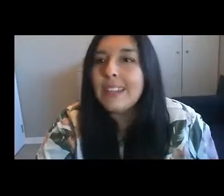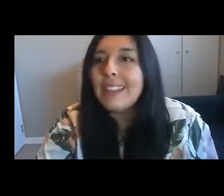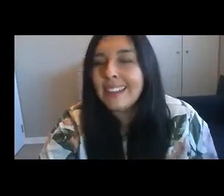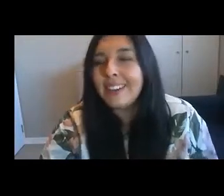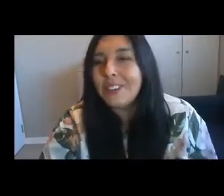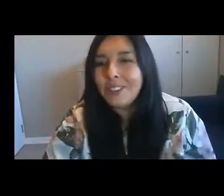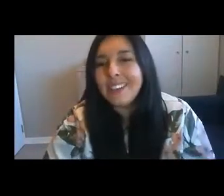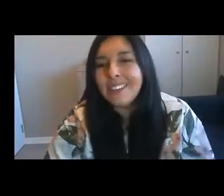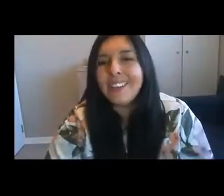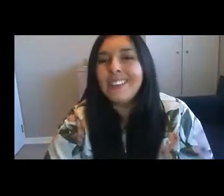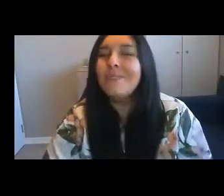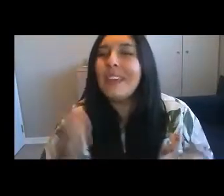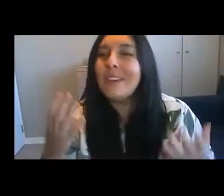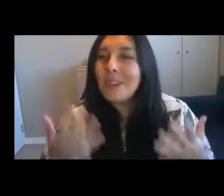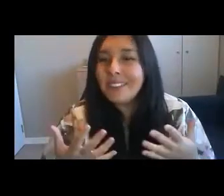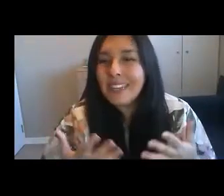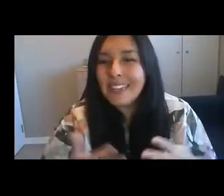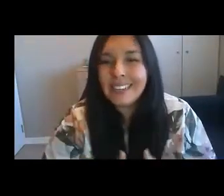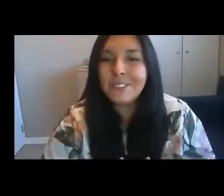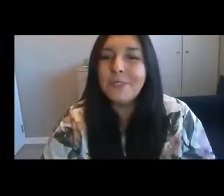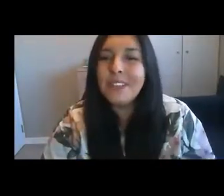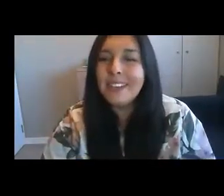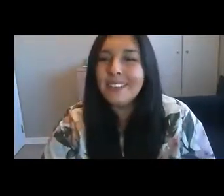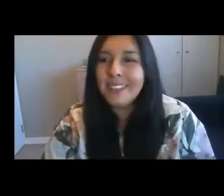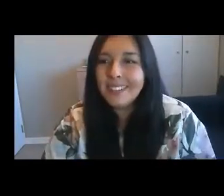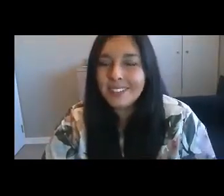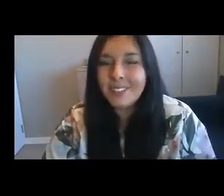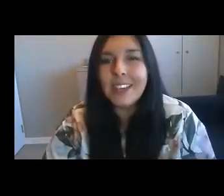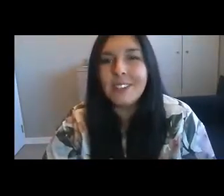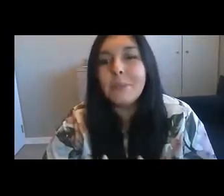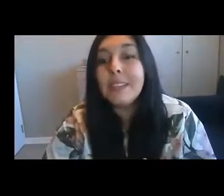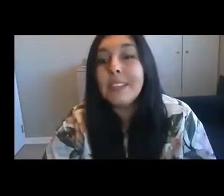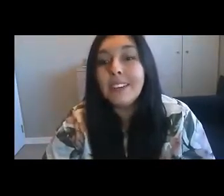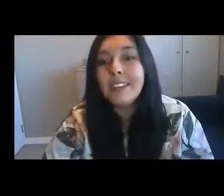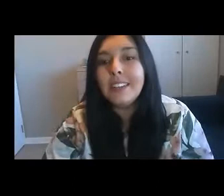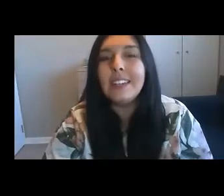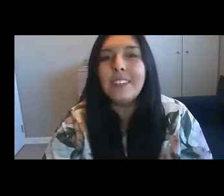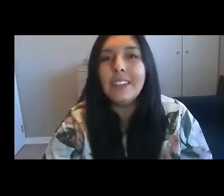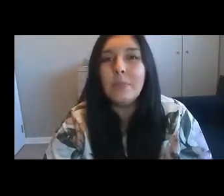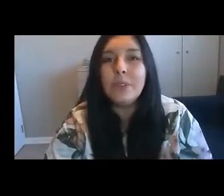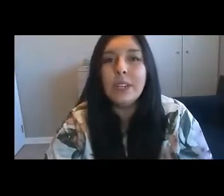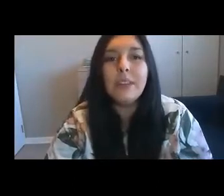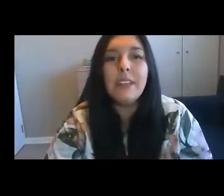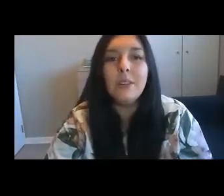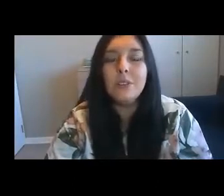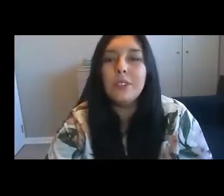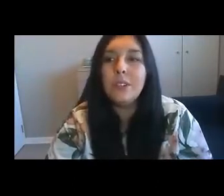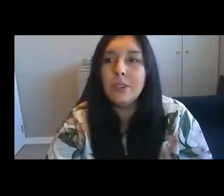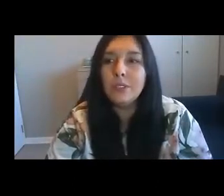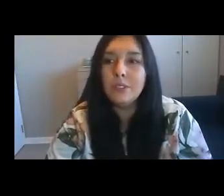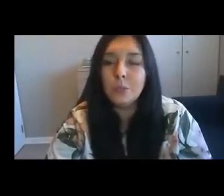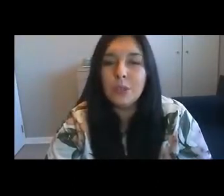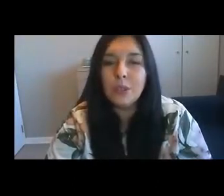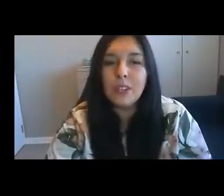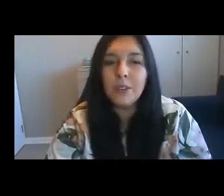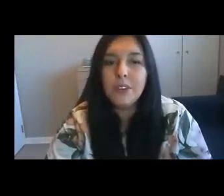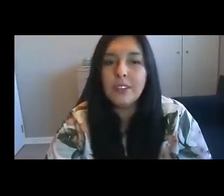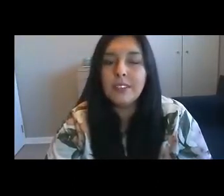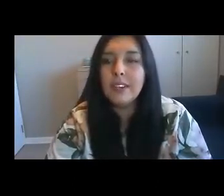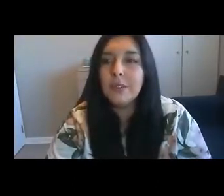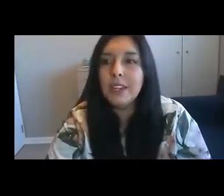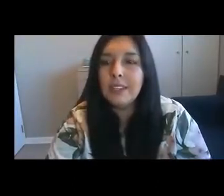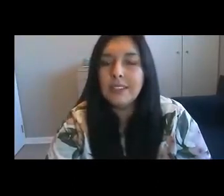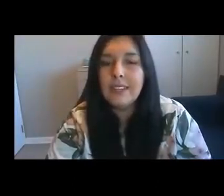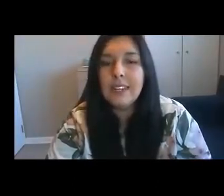Buenas tardes a todos otra vez. Me llamo Gabriela Subiable. Soy actualmente la coordinadora del programa de inclusión y educación superior de la